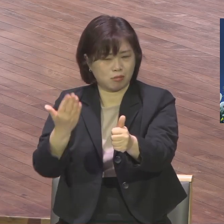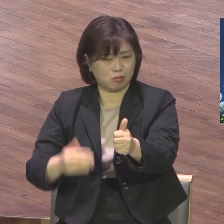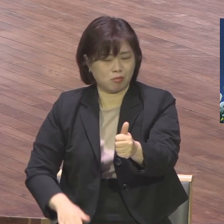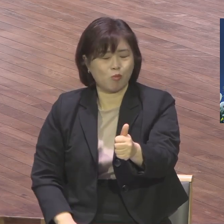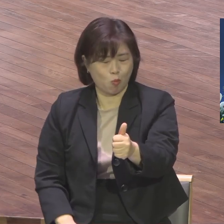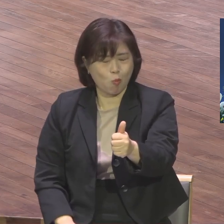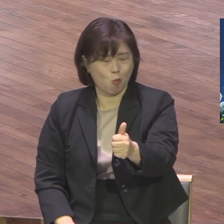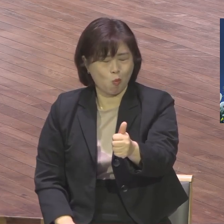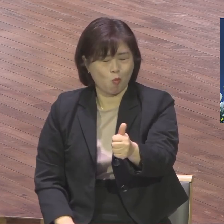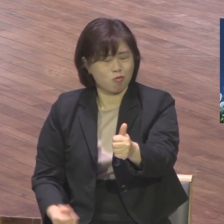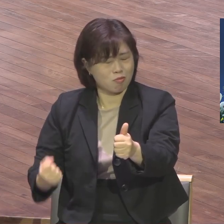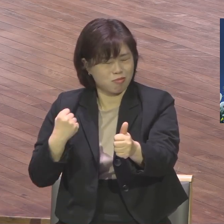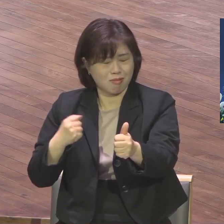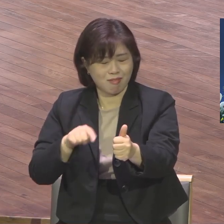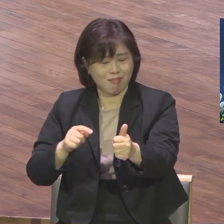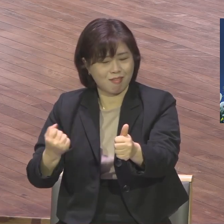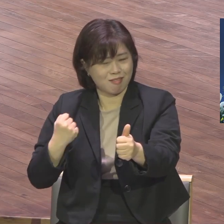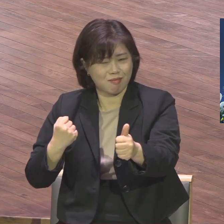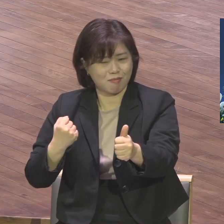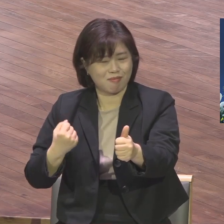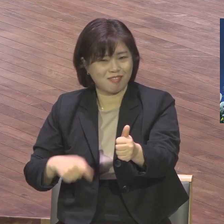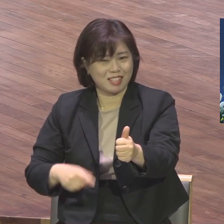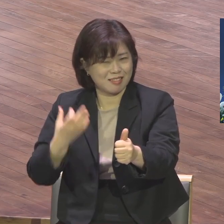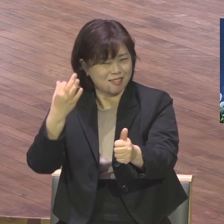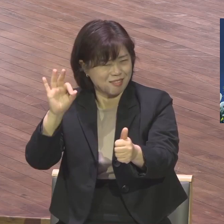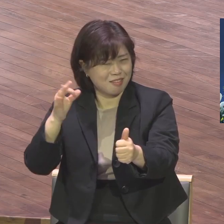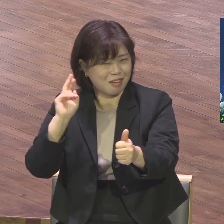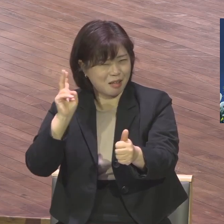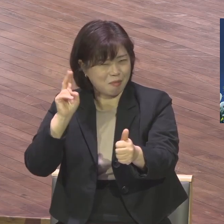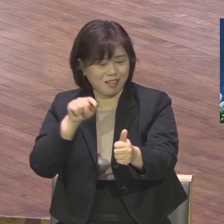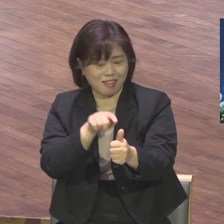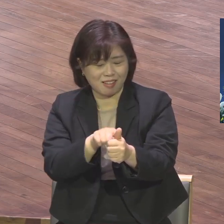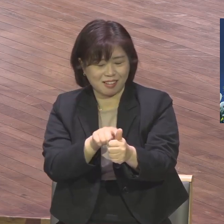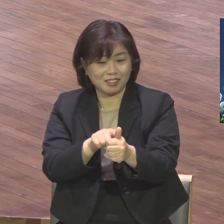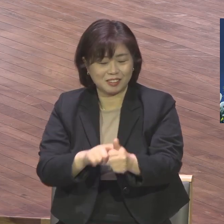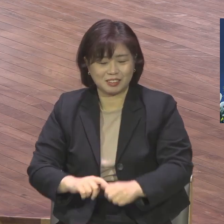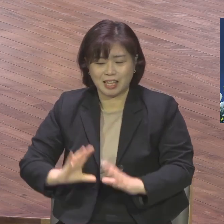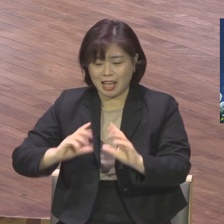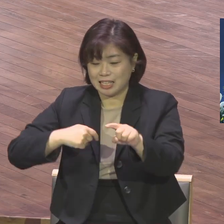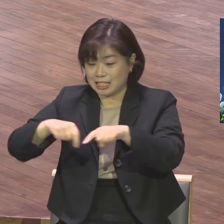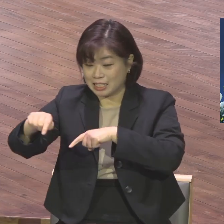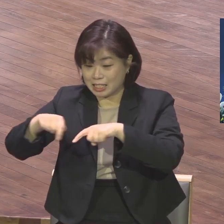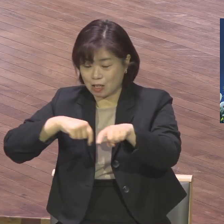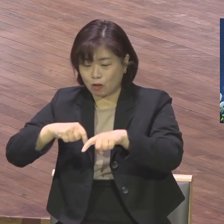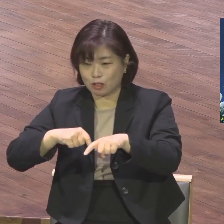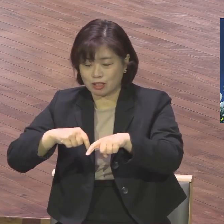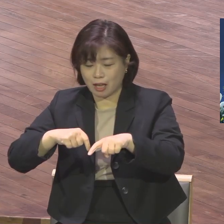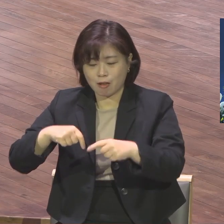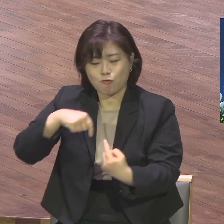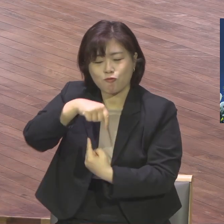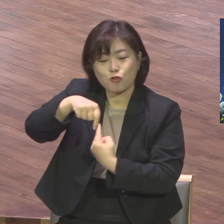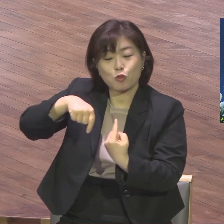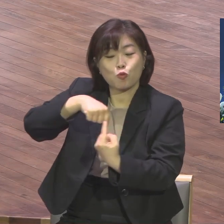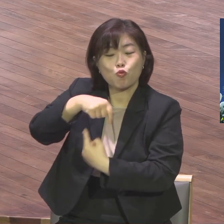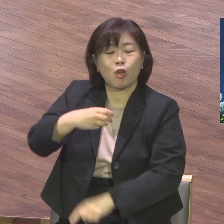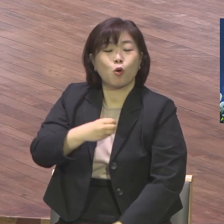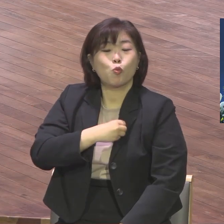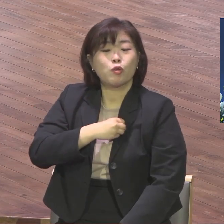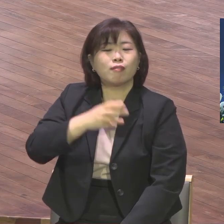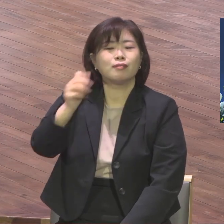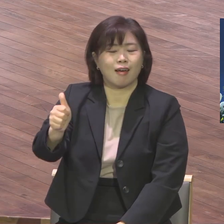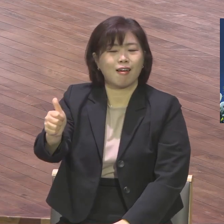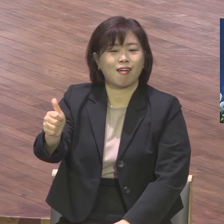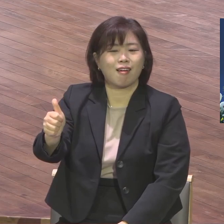파워입니다. 굉장히 인정받은 것 같아요. 정책을 아무나 세운 게 아니거든요. 정책 그 머리 좋아야 돼요. 근데 오늘